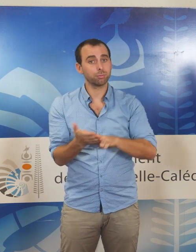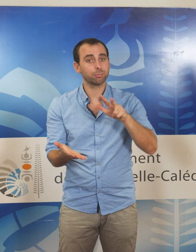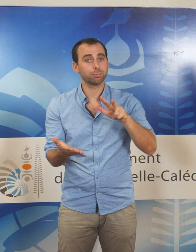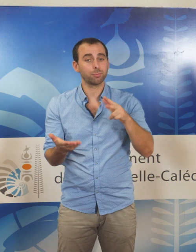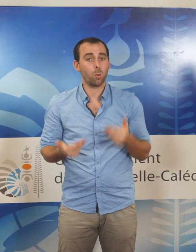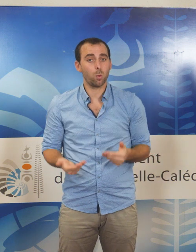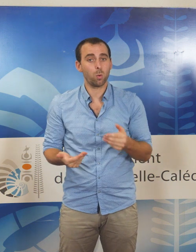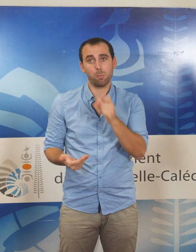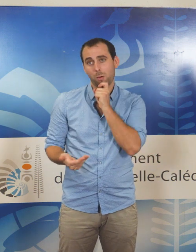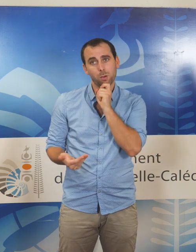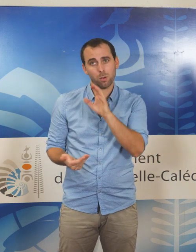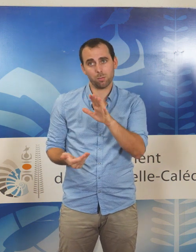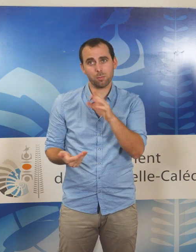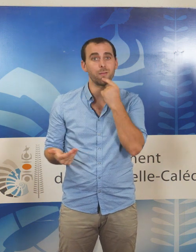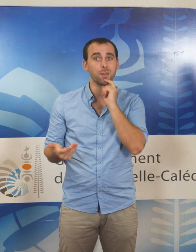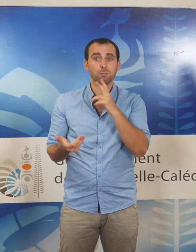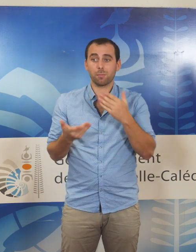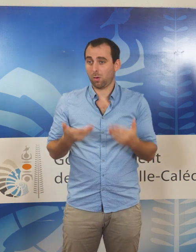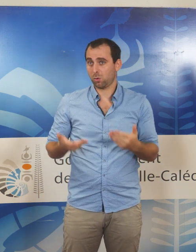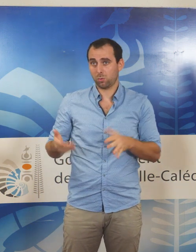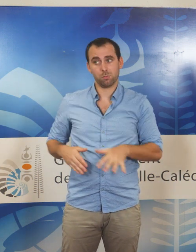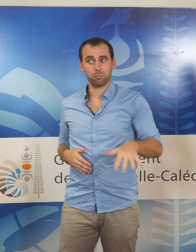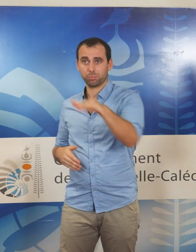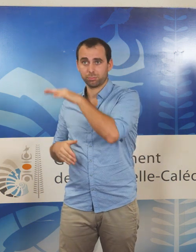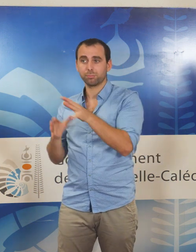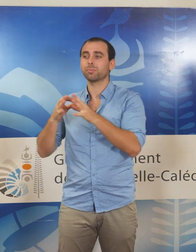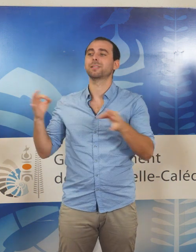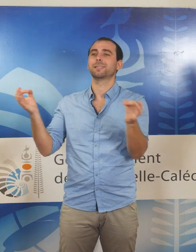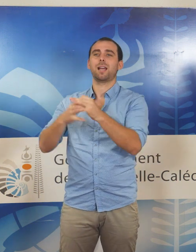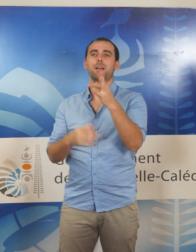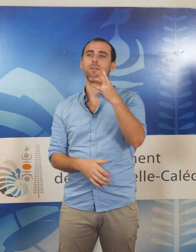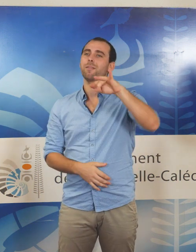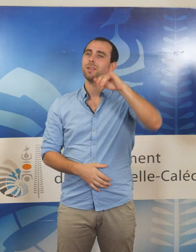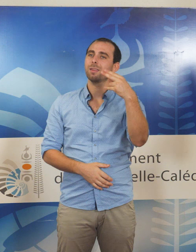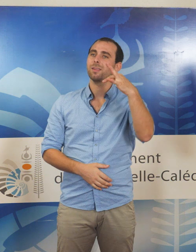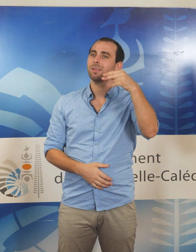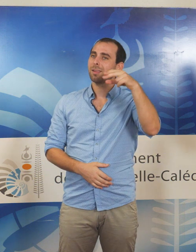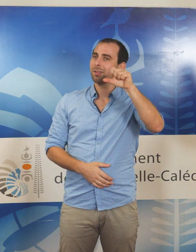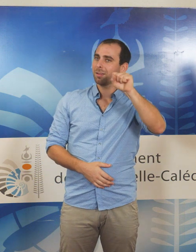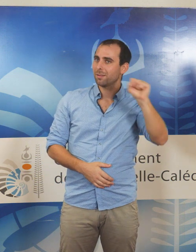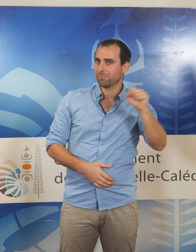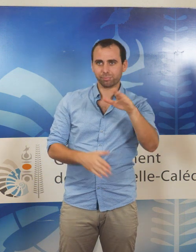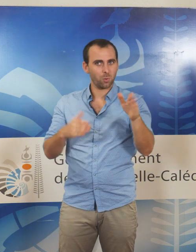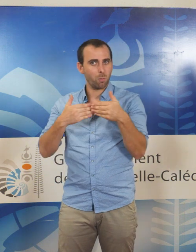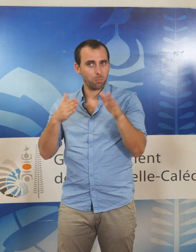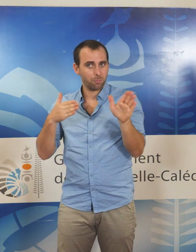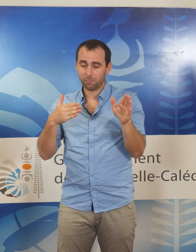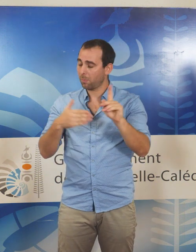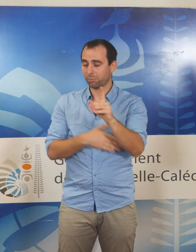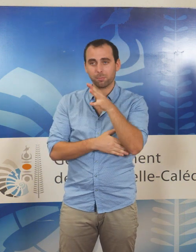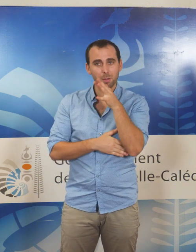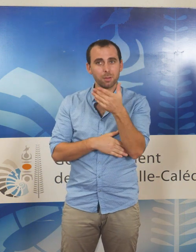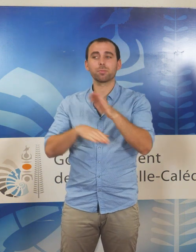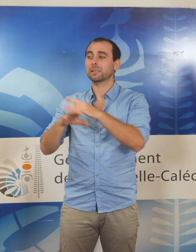Enfin, à l'heure actuelle, ils ne peuvent pas ouvrir pour ce qui concerne les salles de fitness, mais on travaille justement sur la question des activités de loisirs et la question du